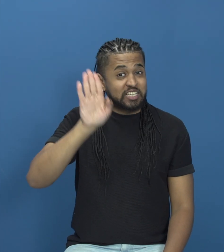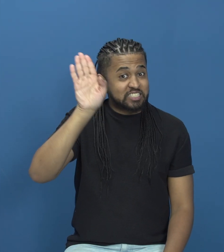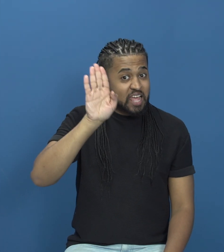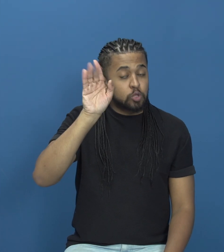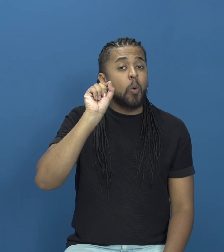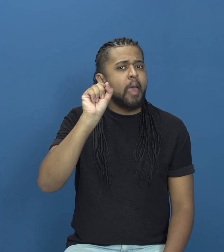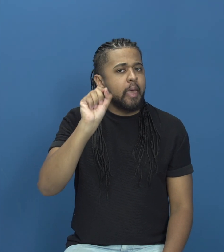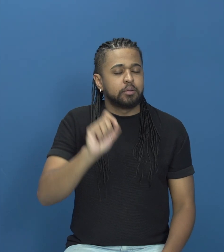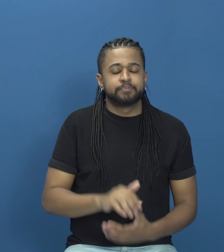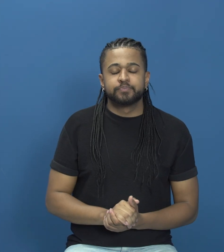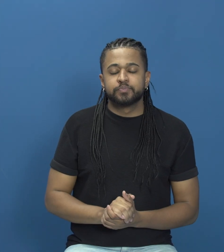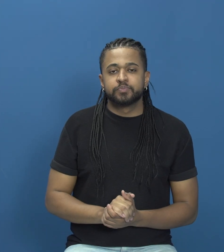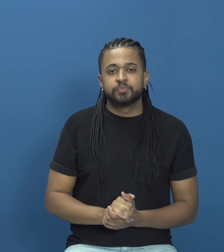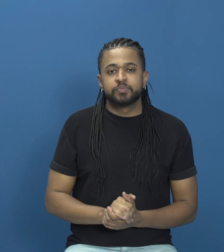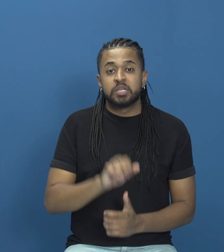candidatos/candidatas que